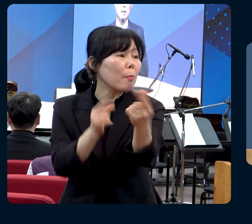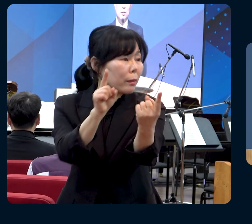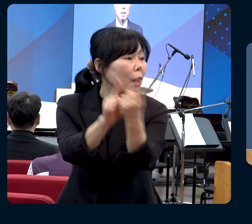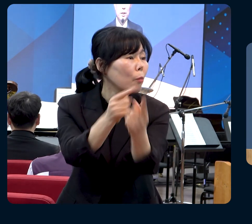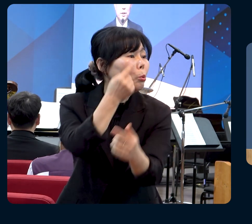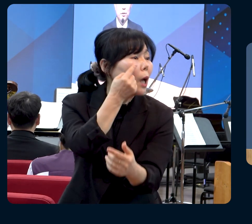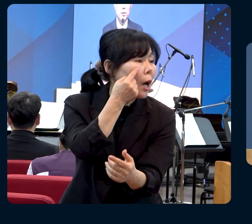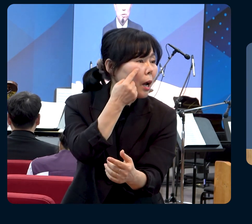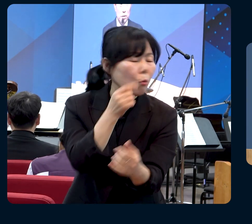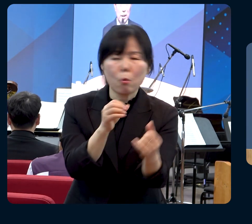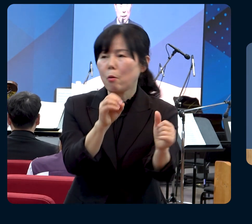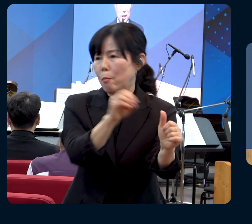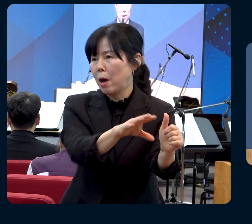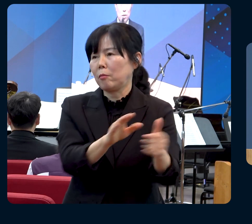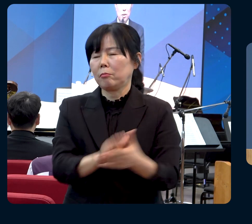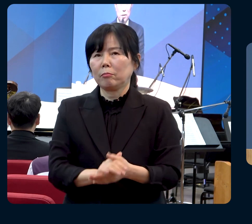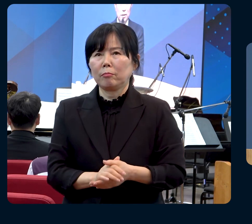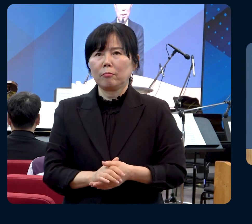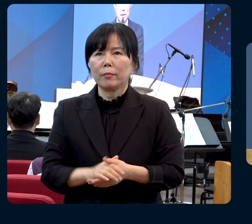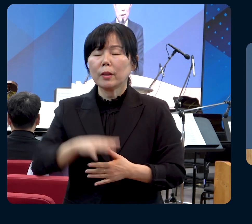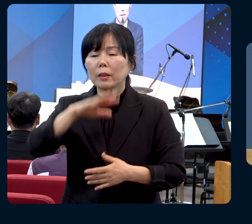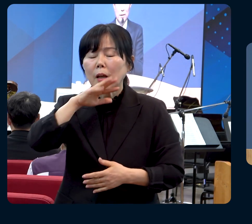그리고 가서 이 36살짜리